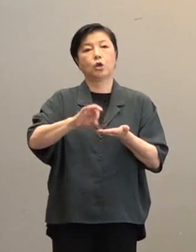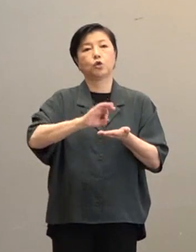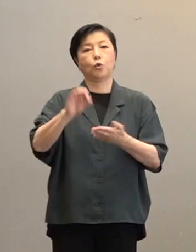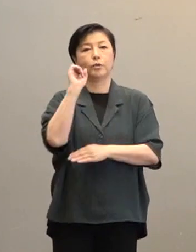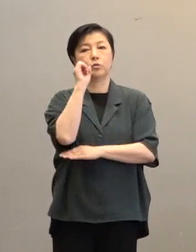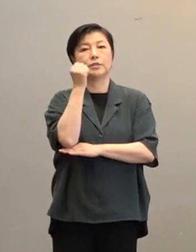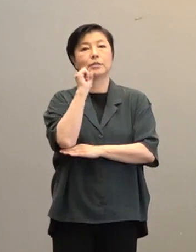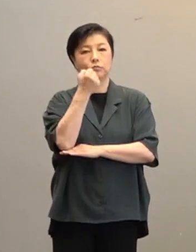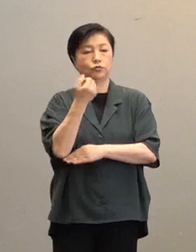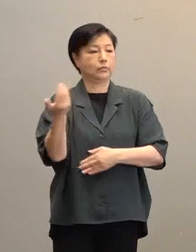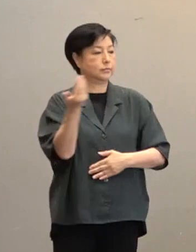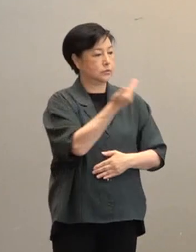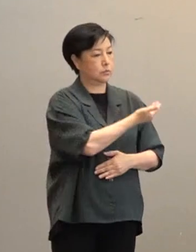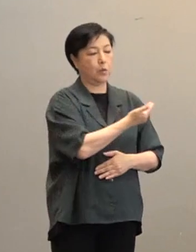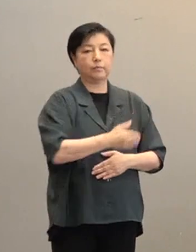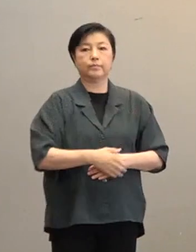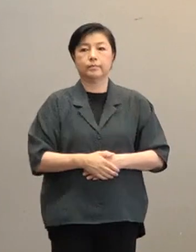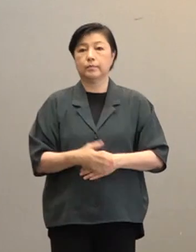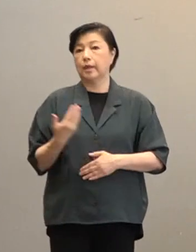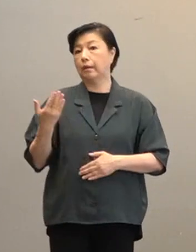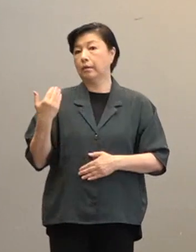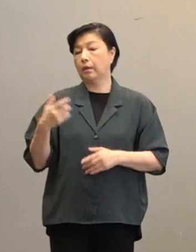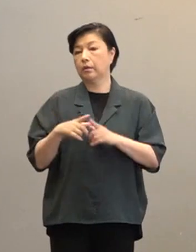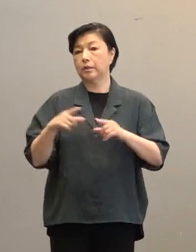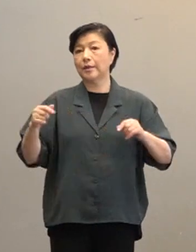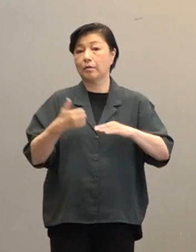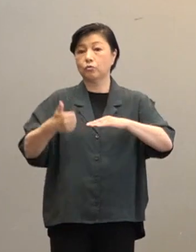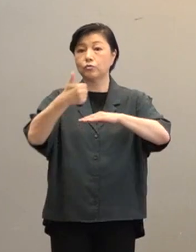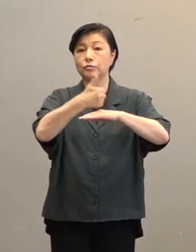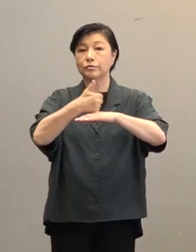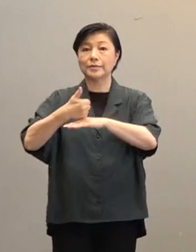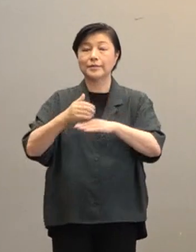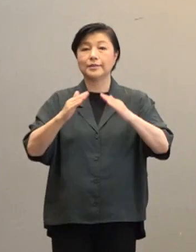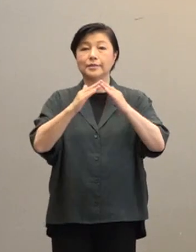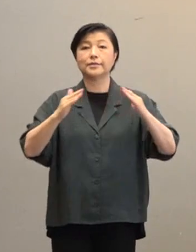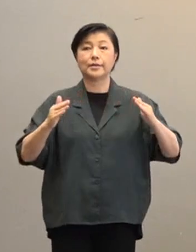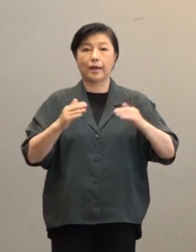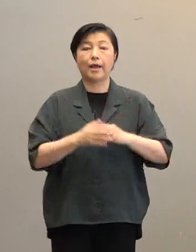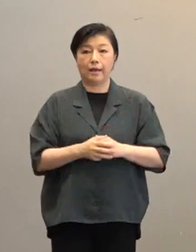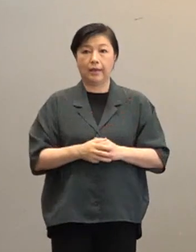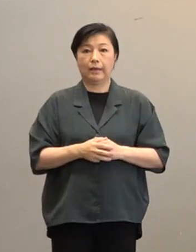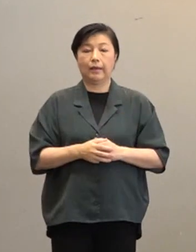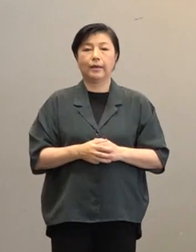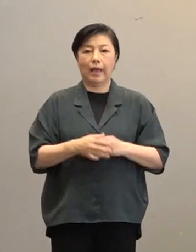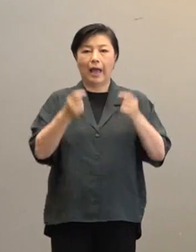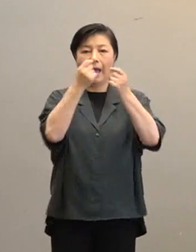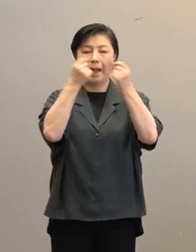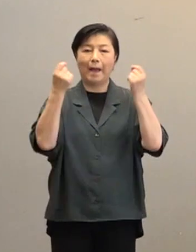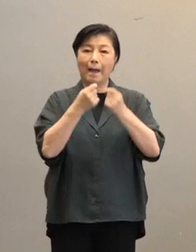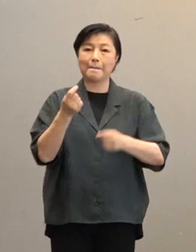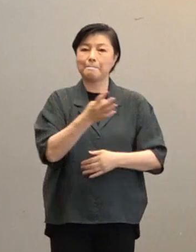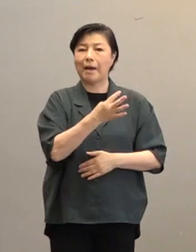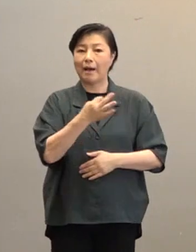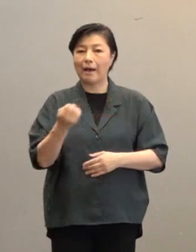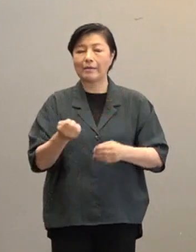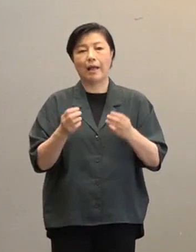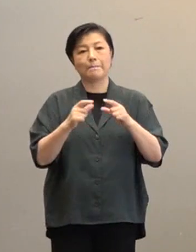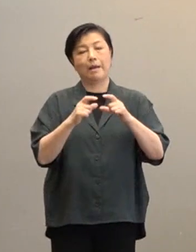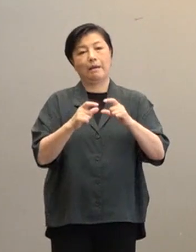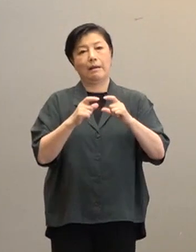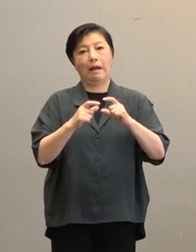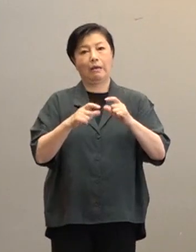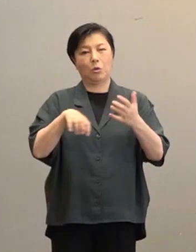読売新聞の岡田です。先日全国知事会としてですね、マイナンバーカードをめぐるトラブルが相次いでいることについ